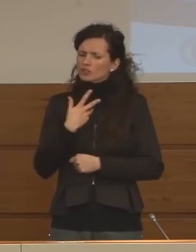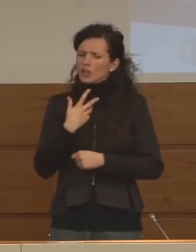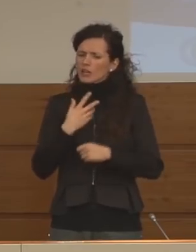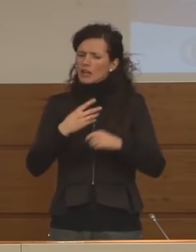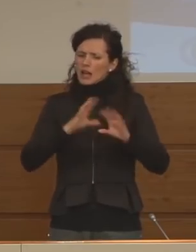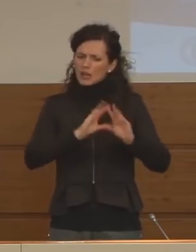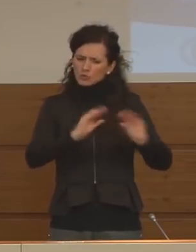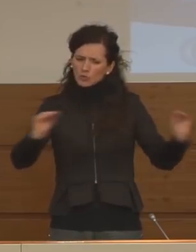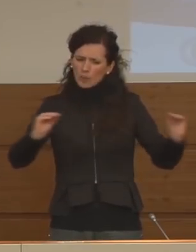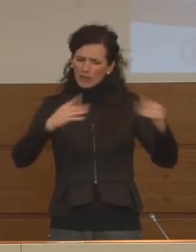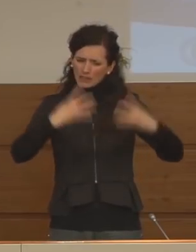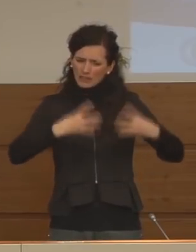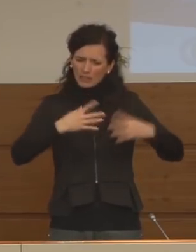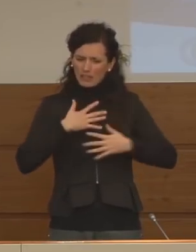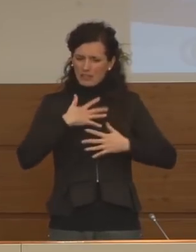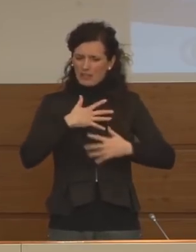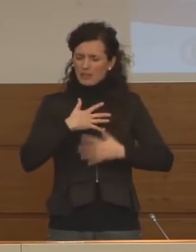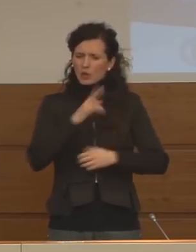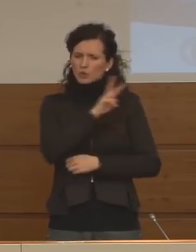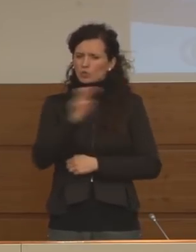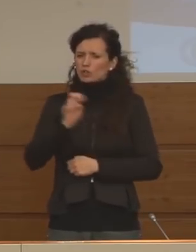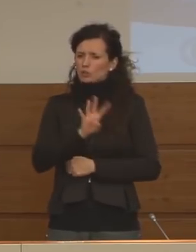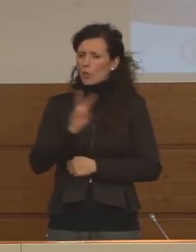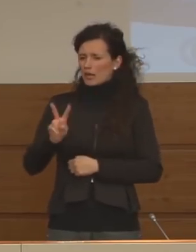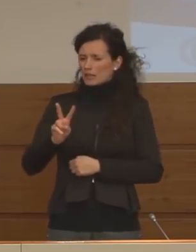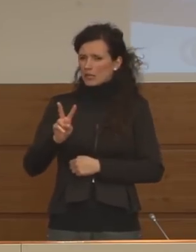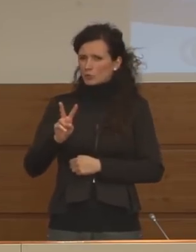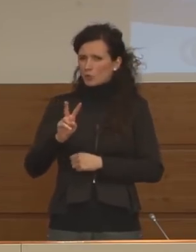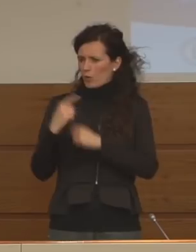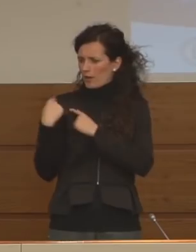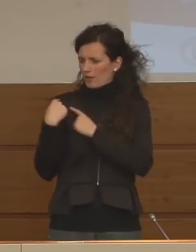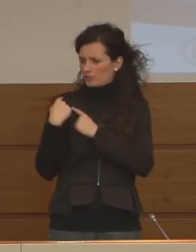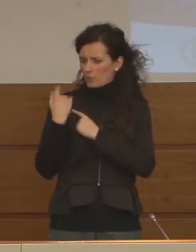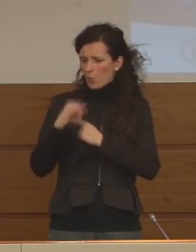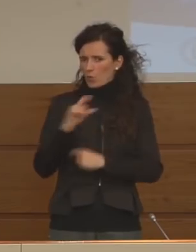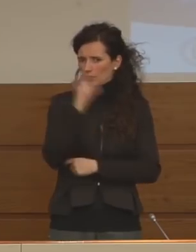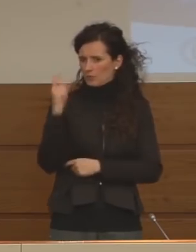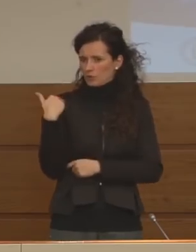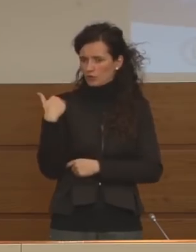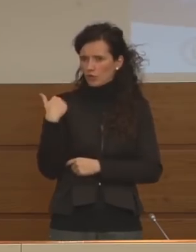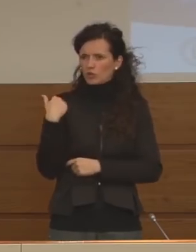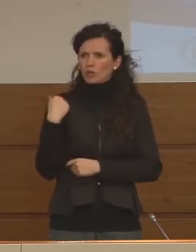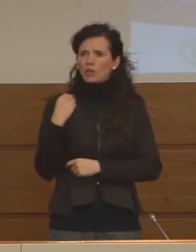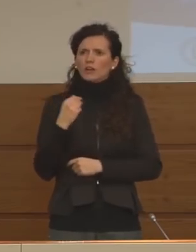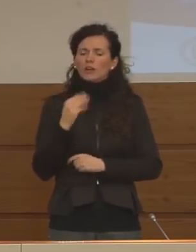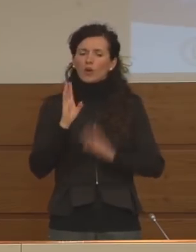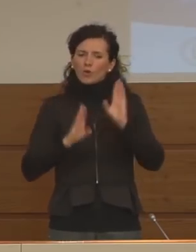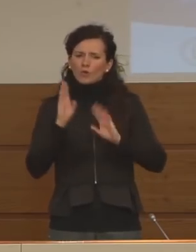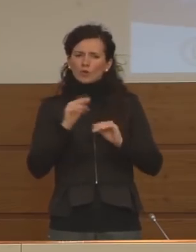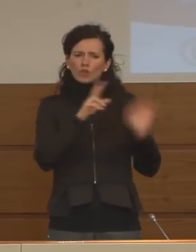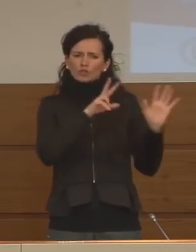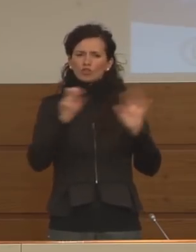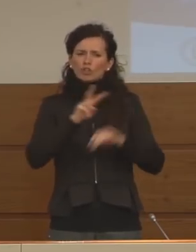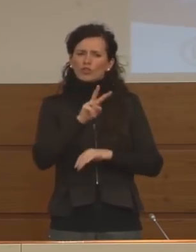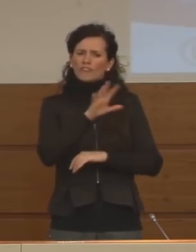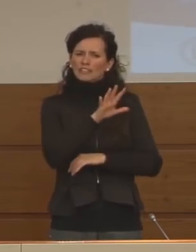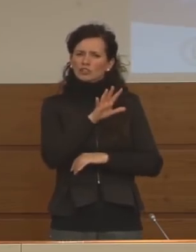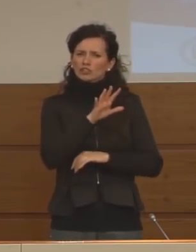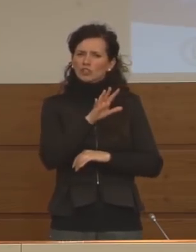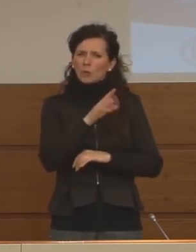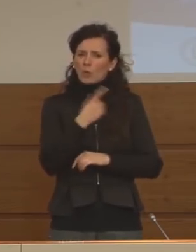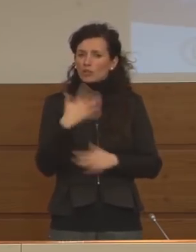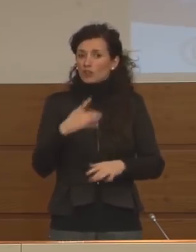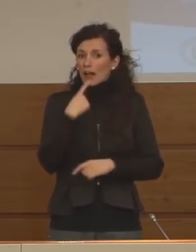200 42 degli ultimi giorni rispetto agli 825 che ci aveva detto tre giorni